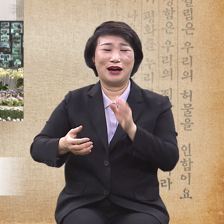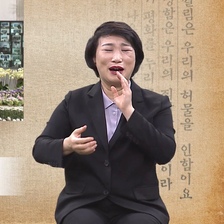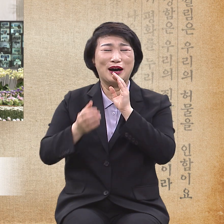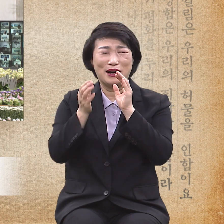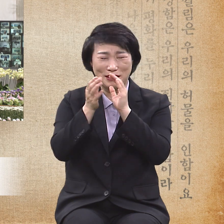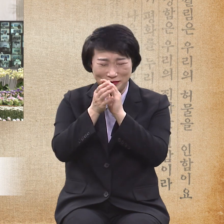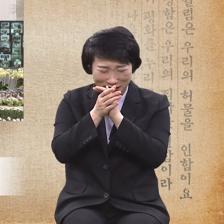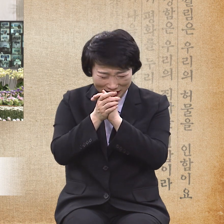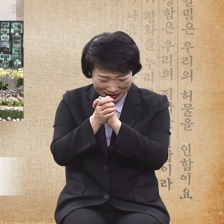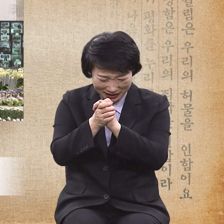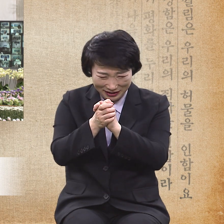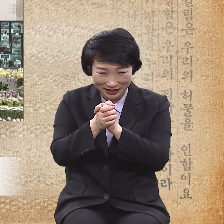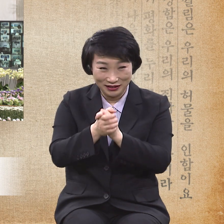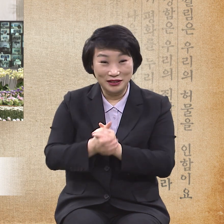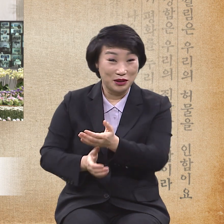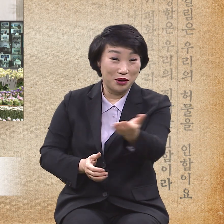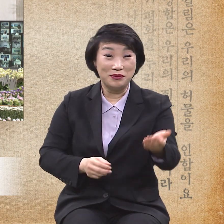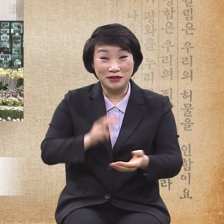나라.